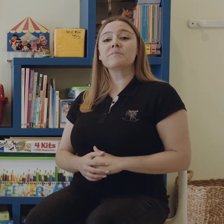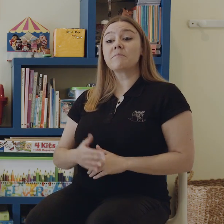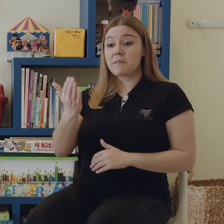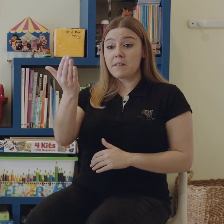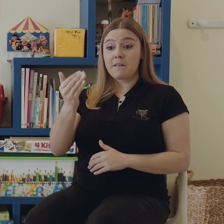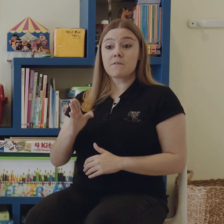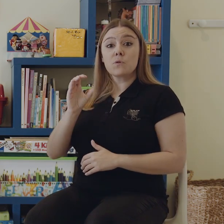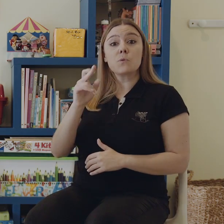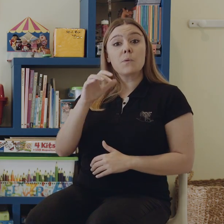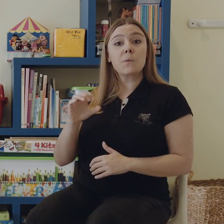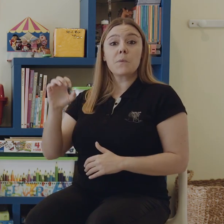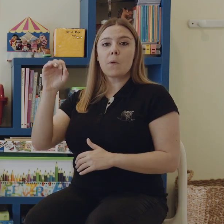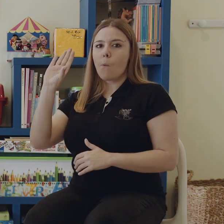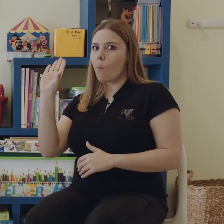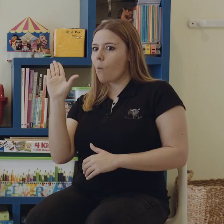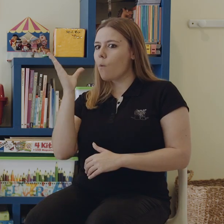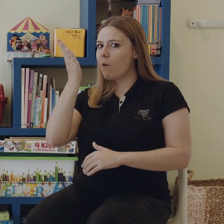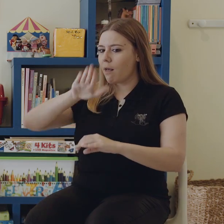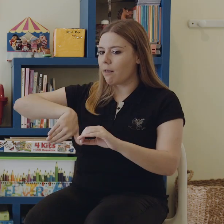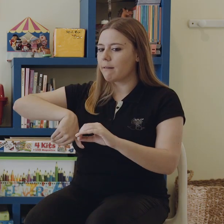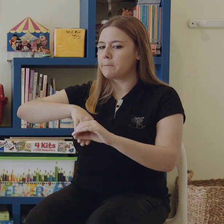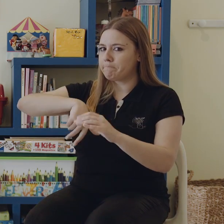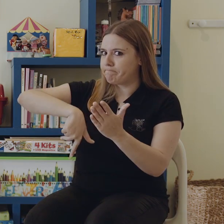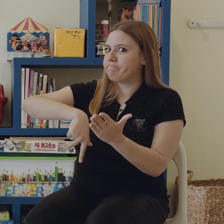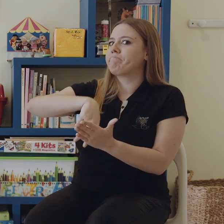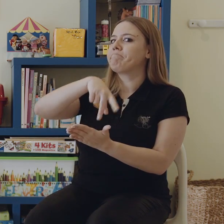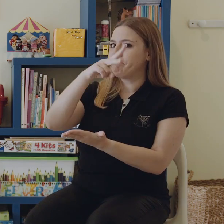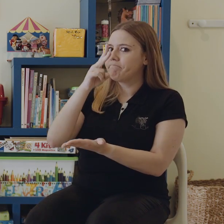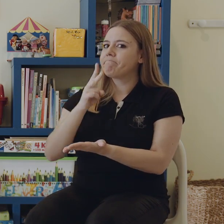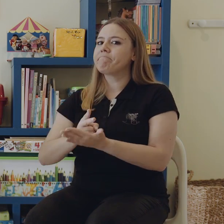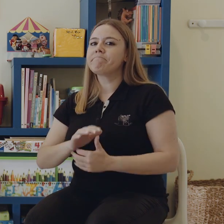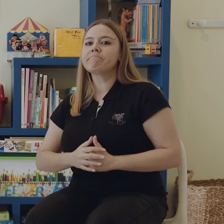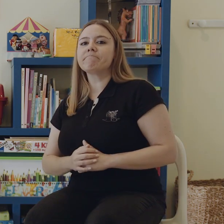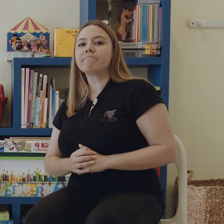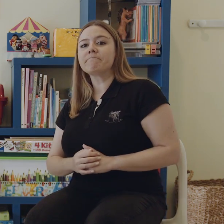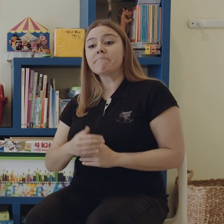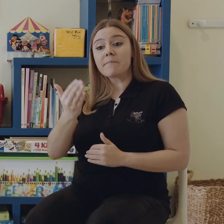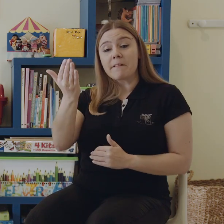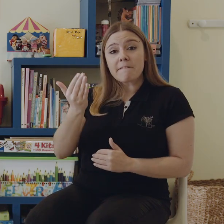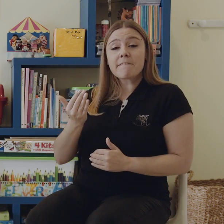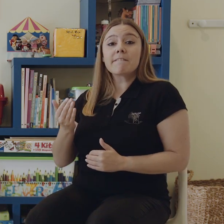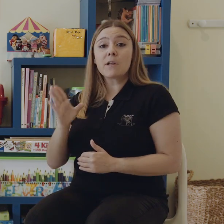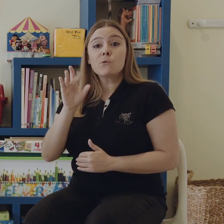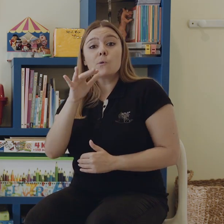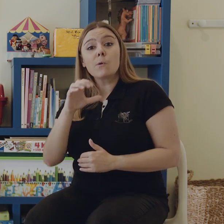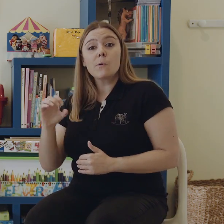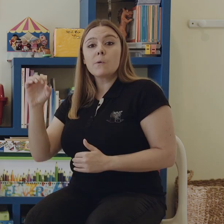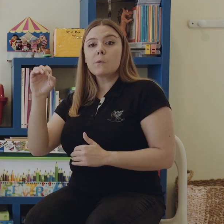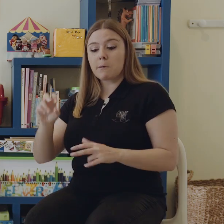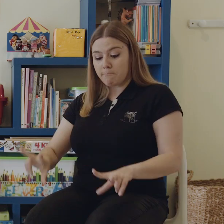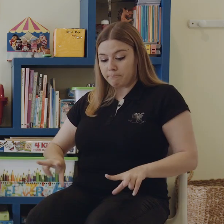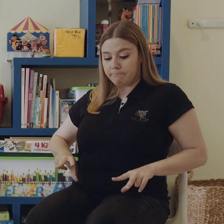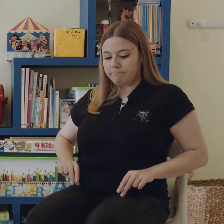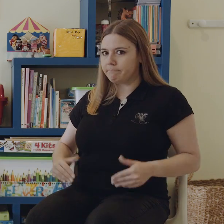Lá vem o João Balão, quando dá um chuto, dá um trambolhão. Lá vai o João Balão, de